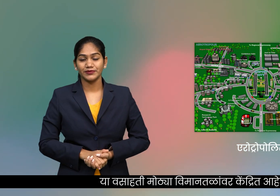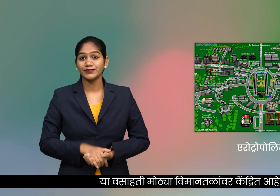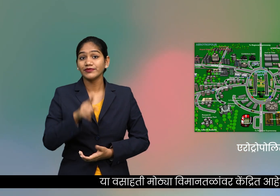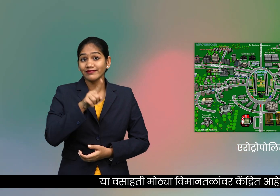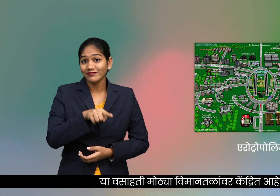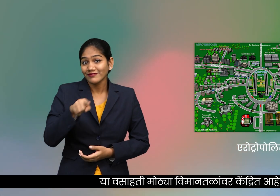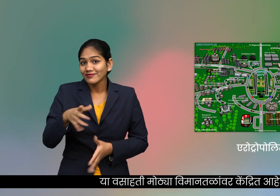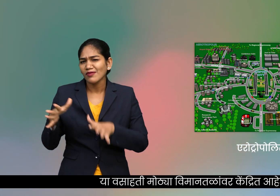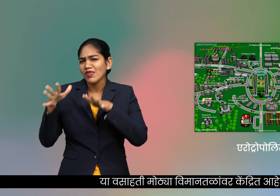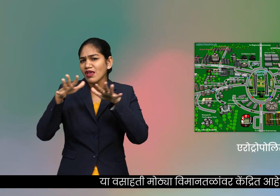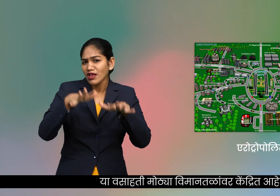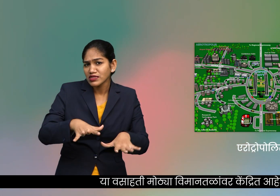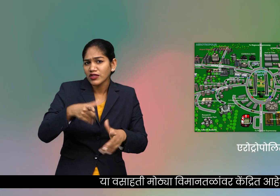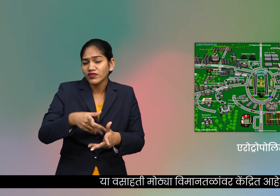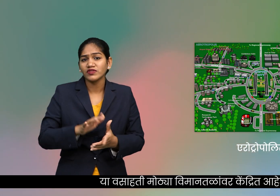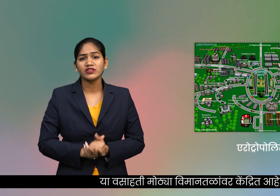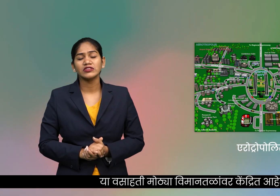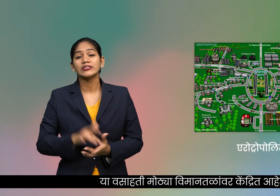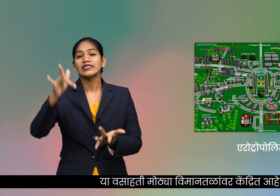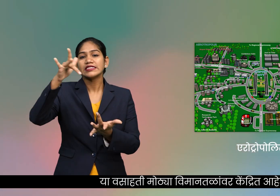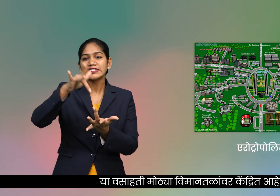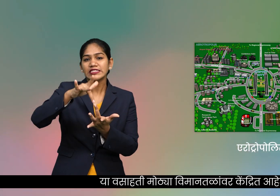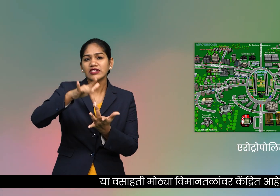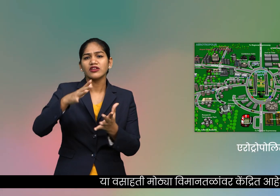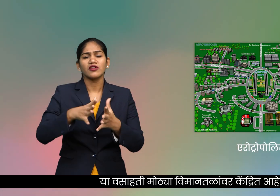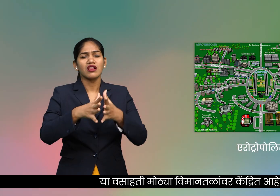या वसाहती मोठ्या विमानतळावर केंद्रित आहेत,